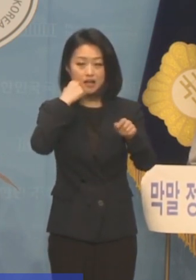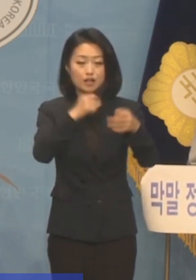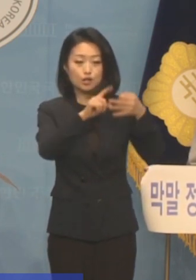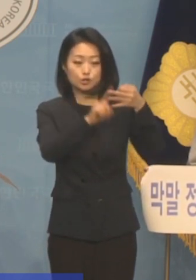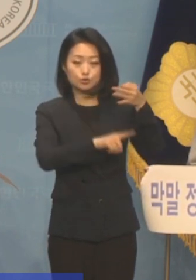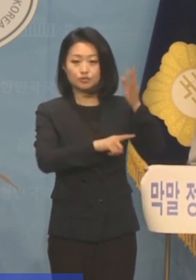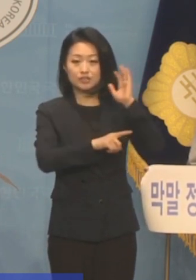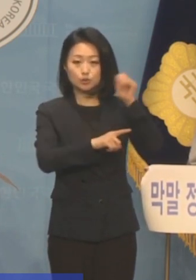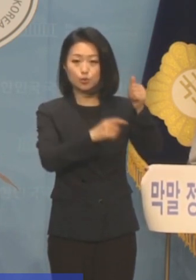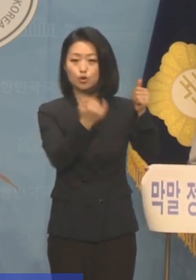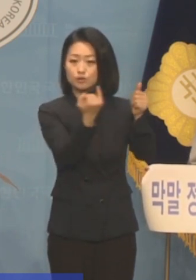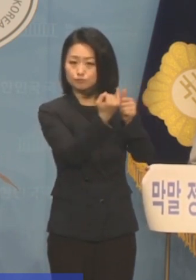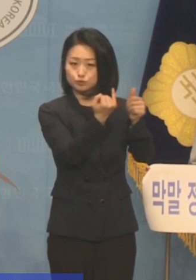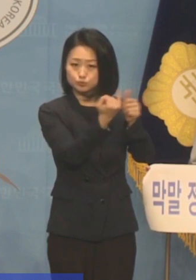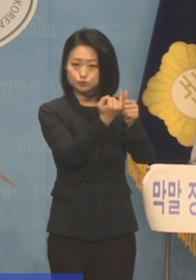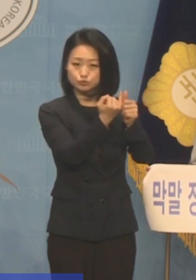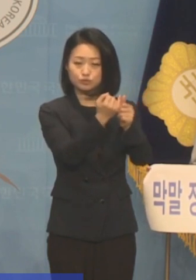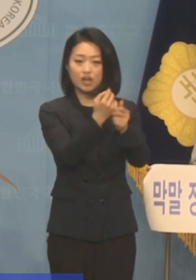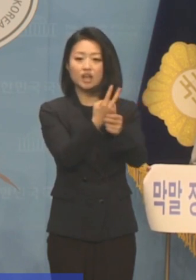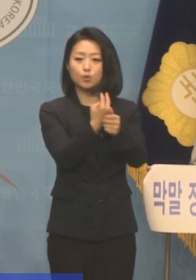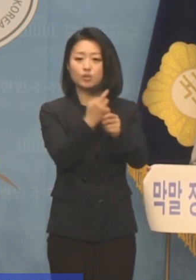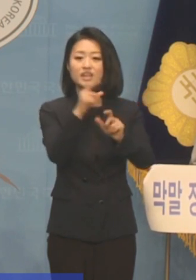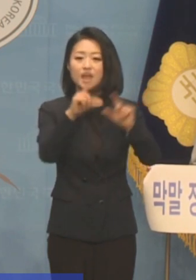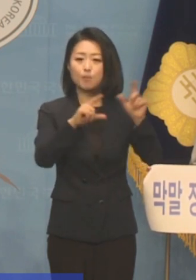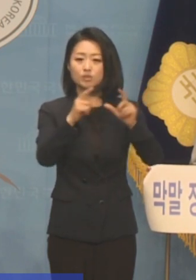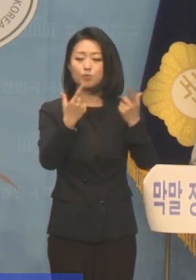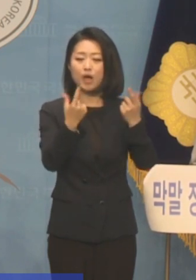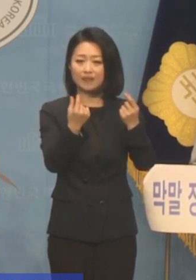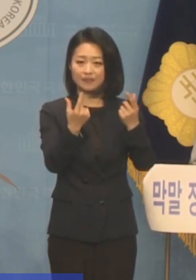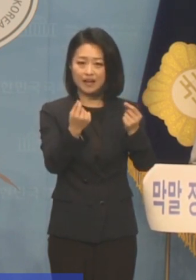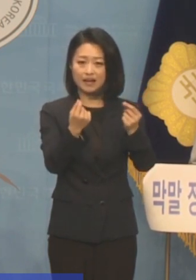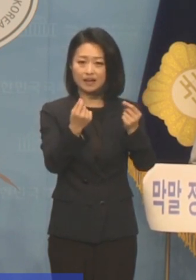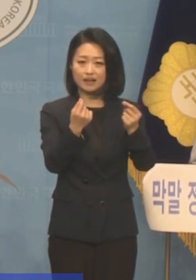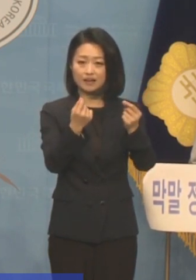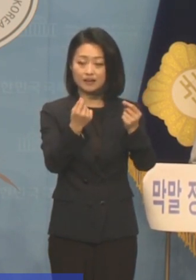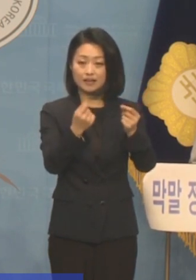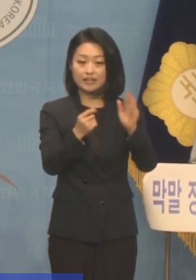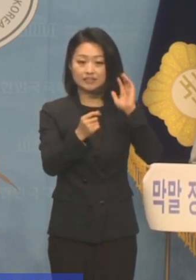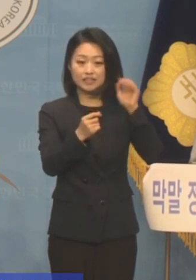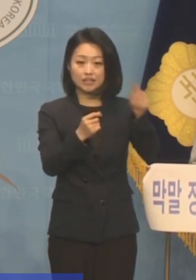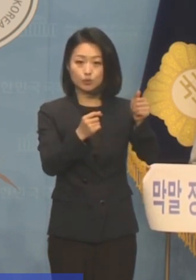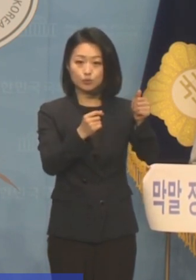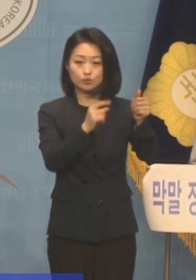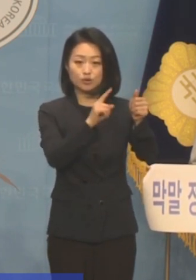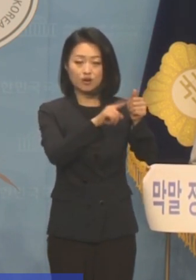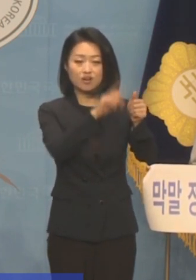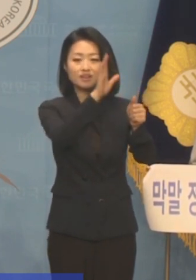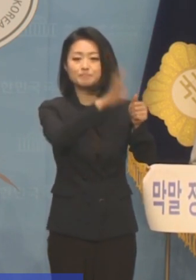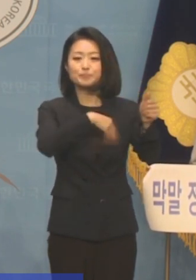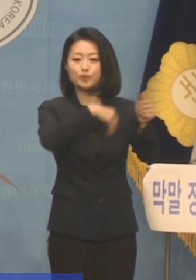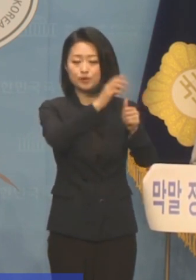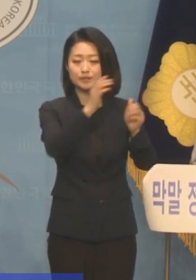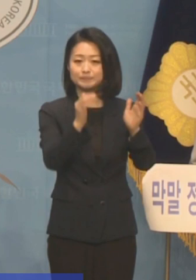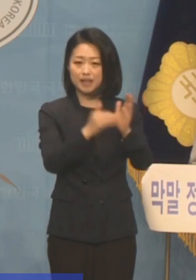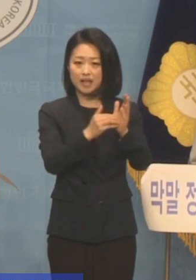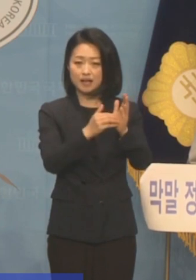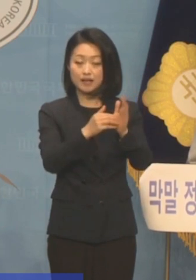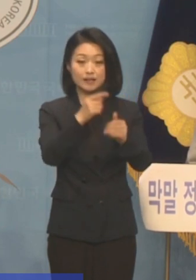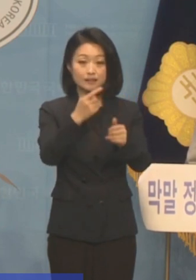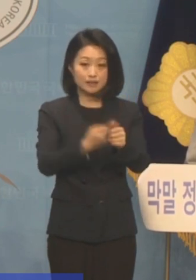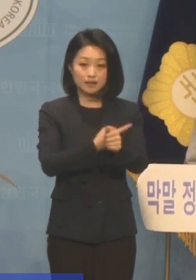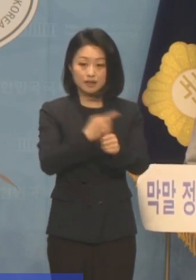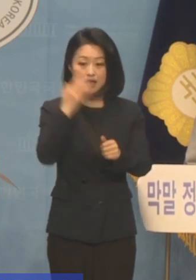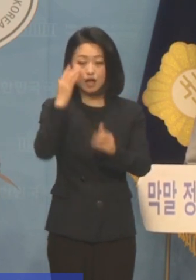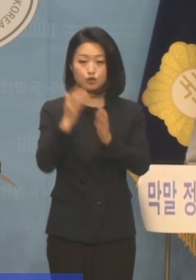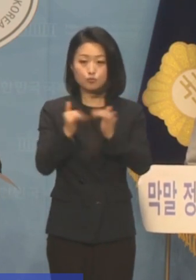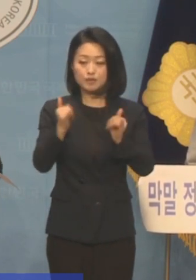윤성 대통령 회가 토끼의 모습이죠라며 대통령 부부를 더럽게 비난했습니다 이것은